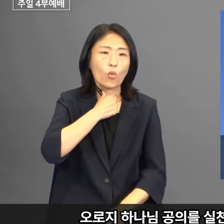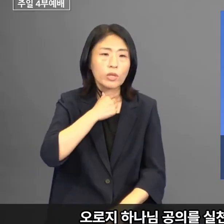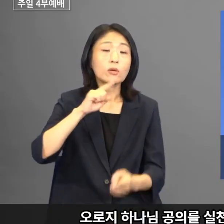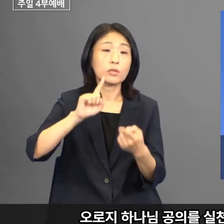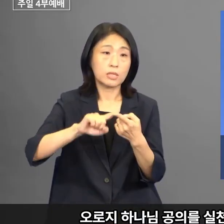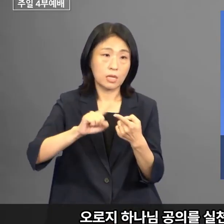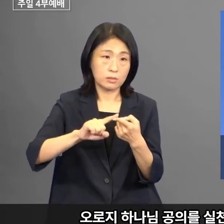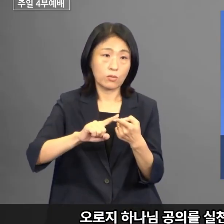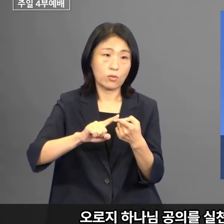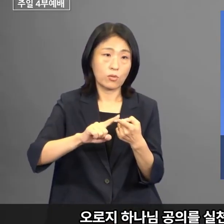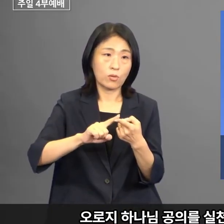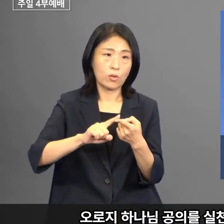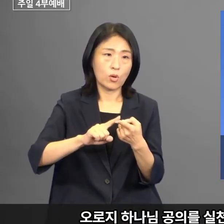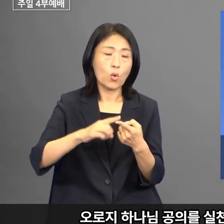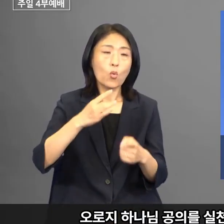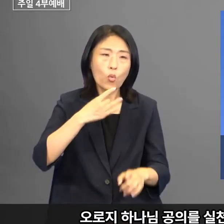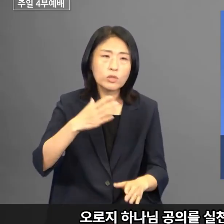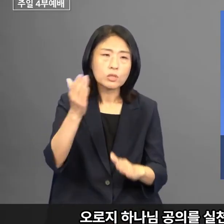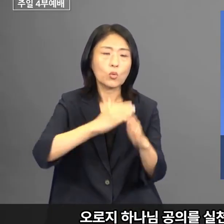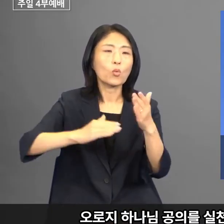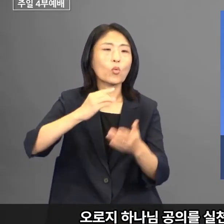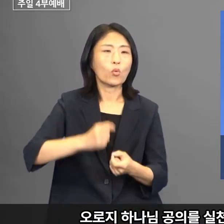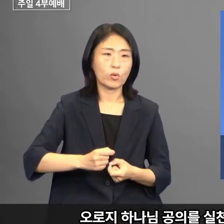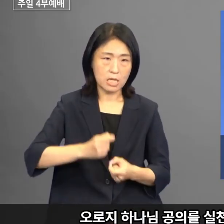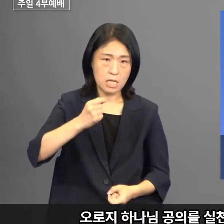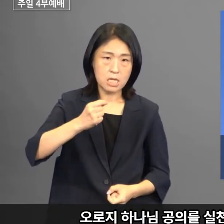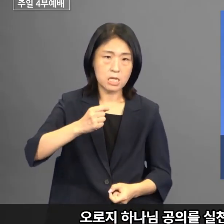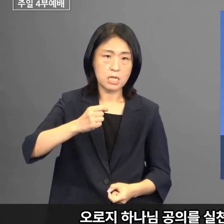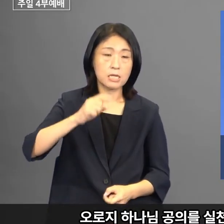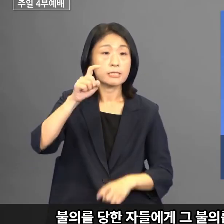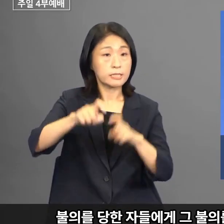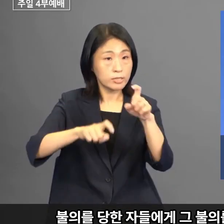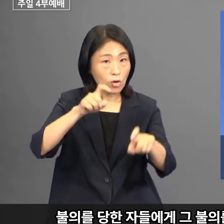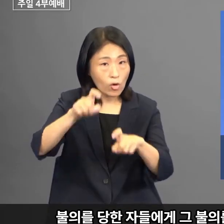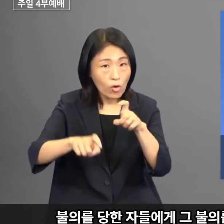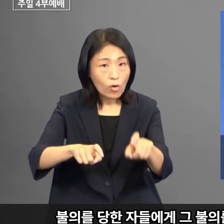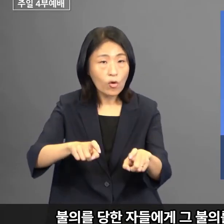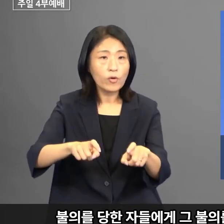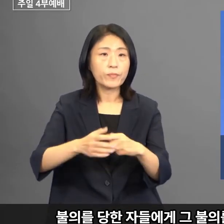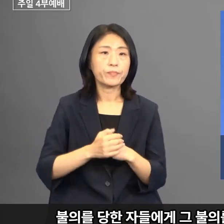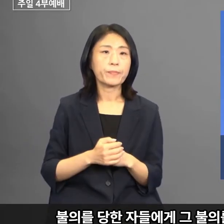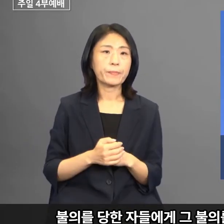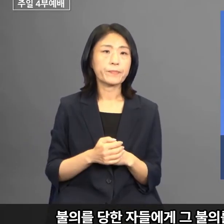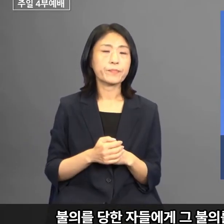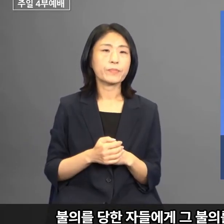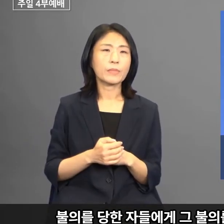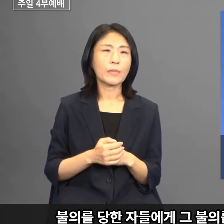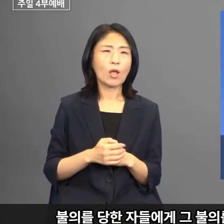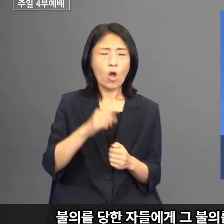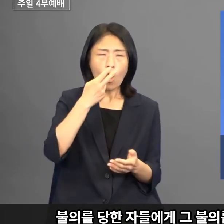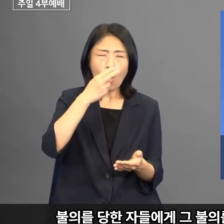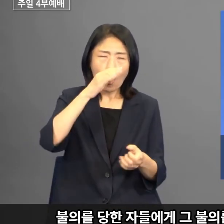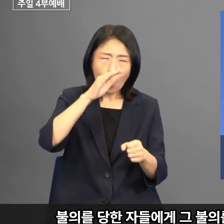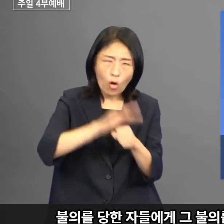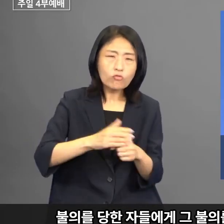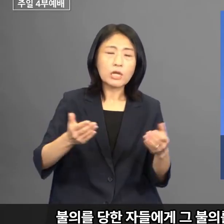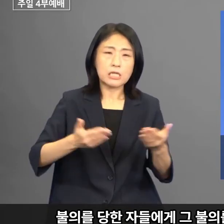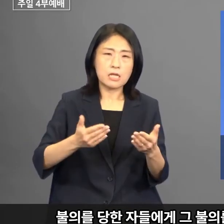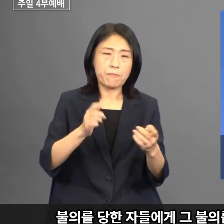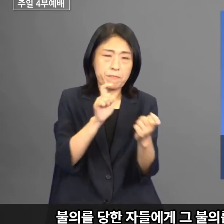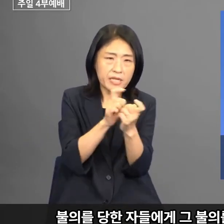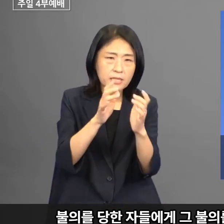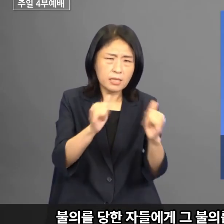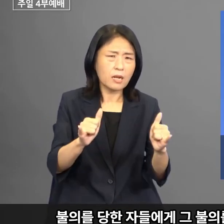말씀하셨다. 오로지 공의를 실천해라. 저스티스로 얘기합니다. 불의를 당한 자들에게 그 불의를 당하지 않도록